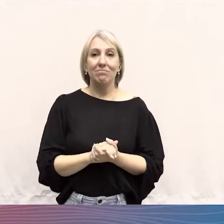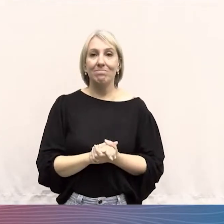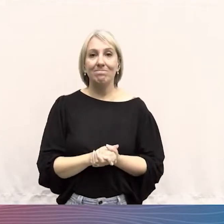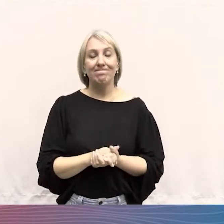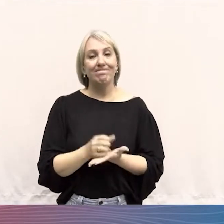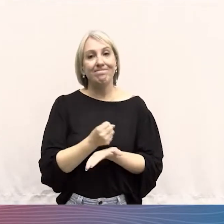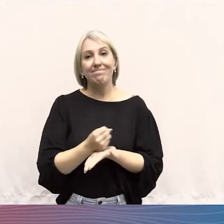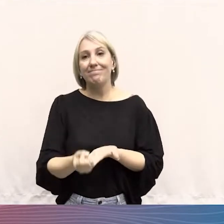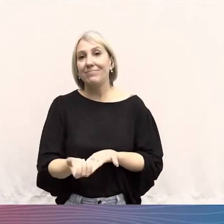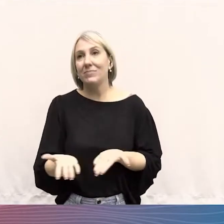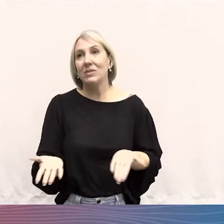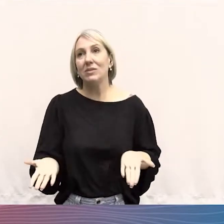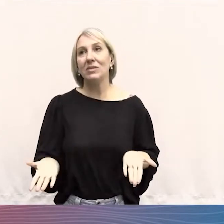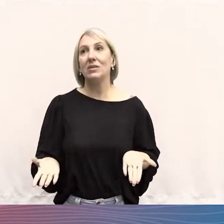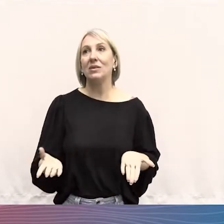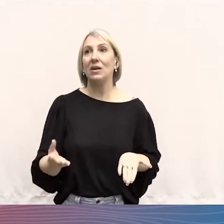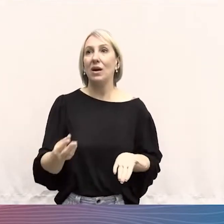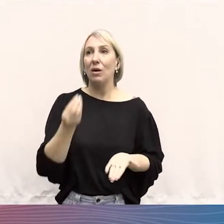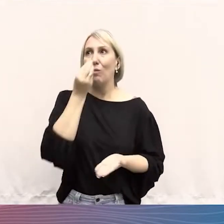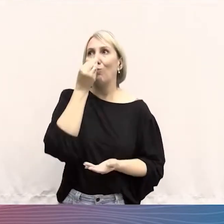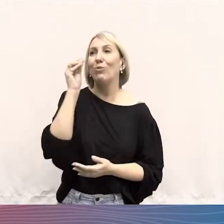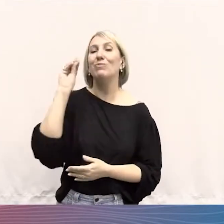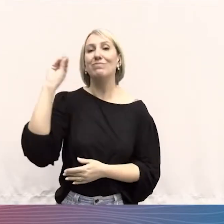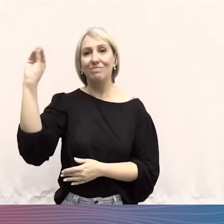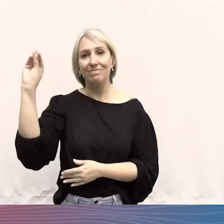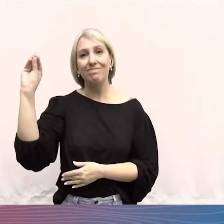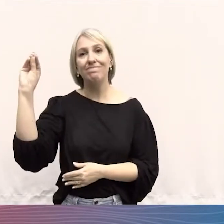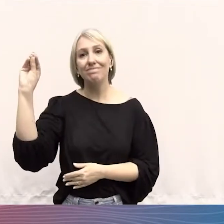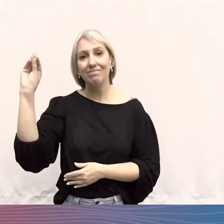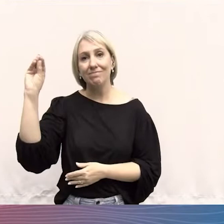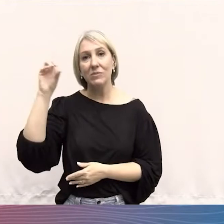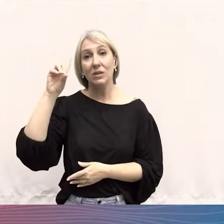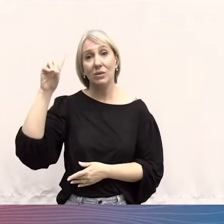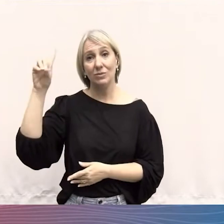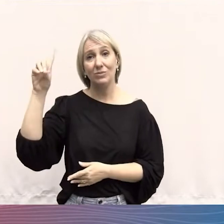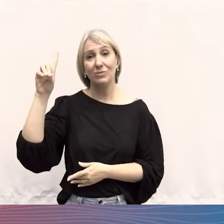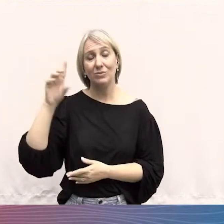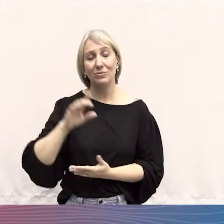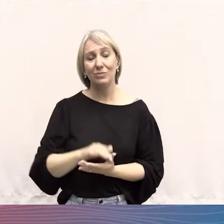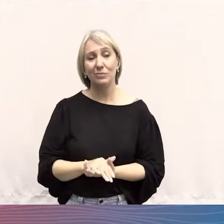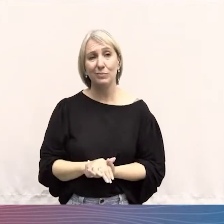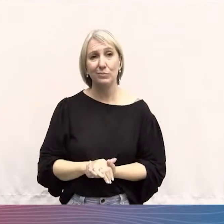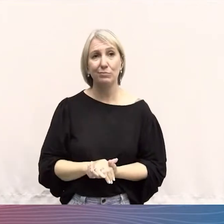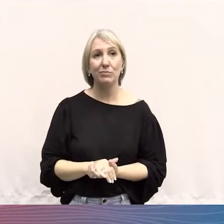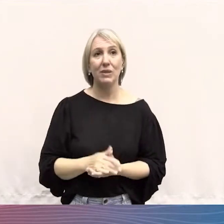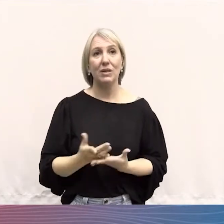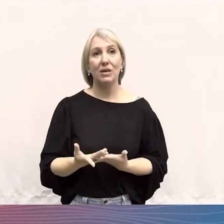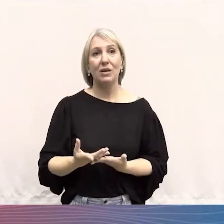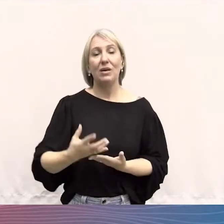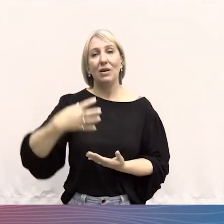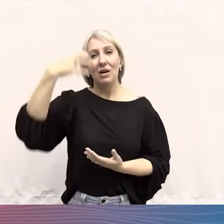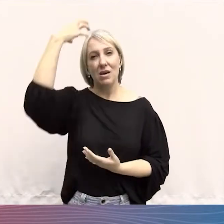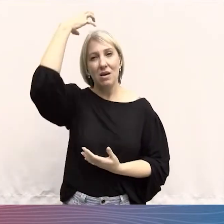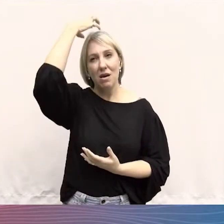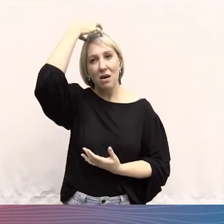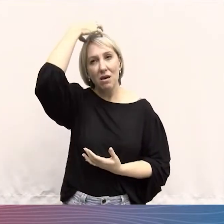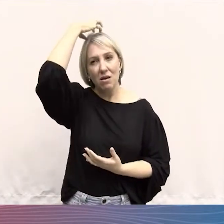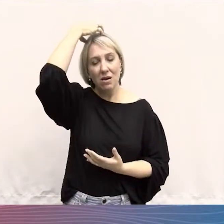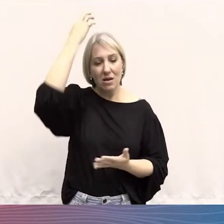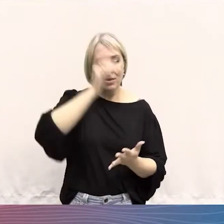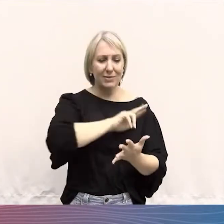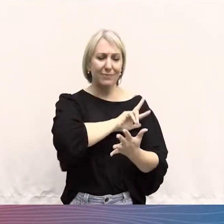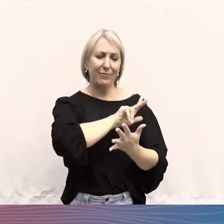ofenderam a Deus. E mesmo, irmãos, vários reis passaram, né,